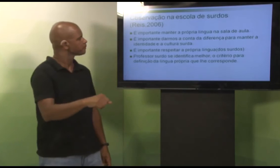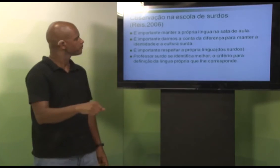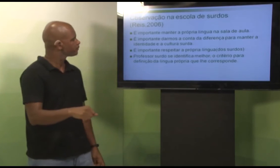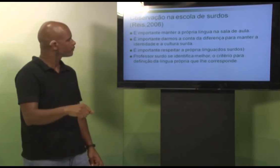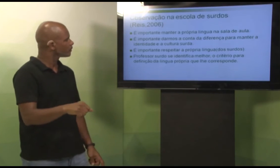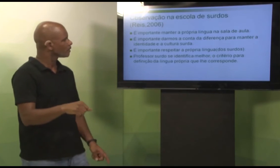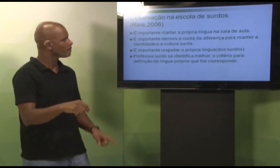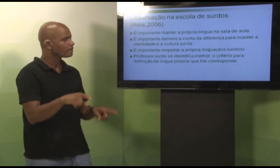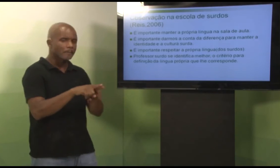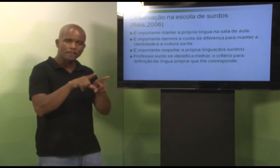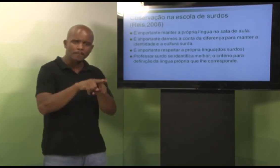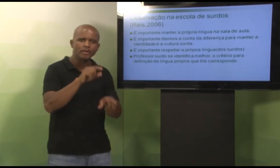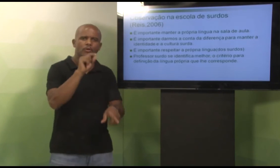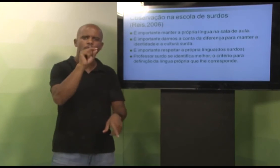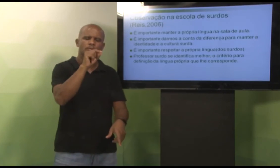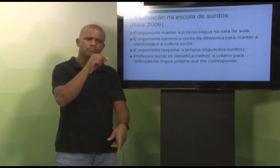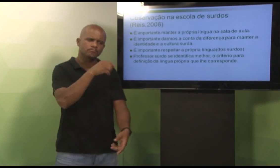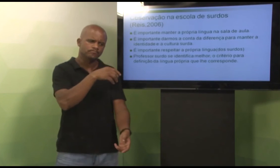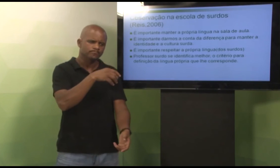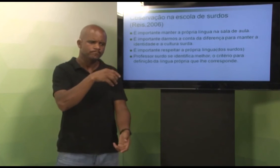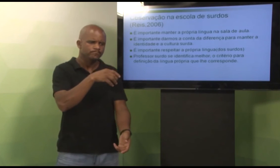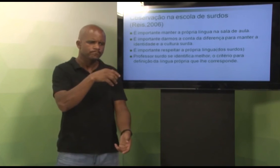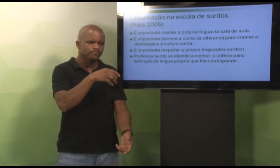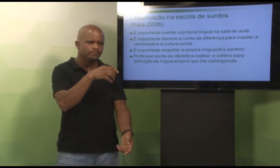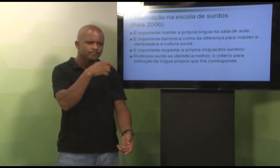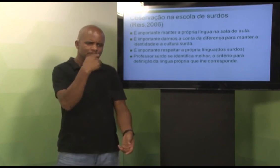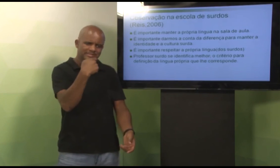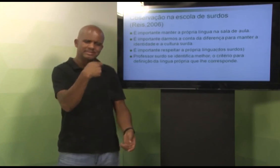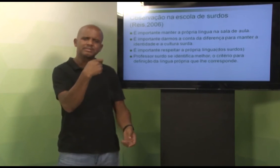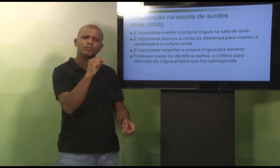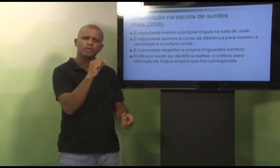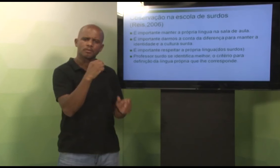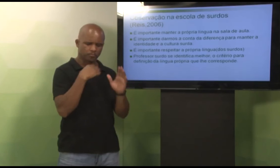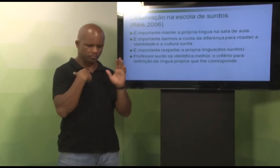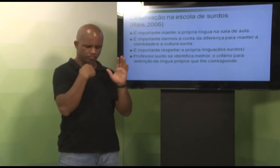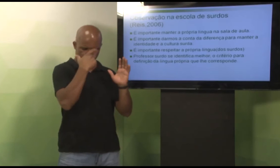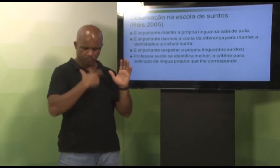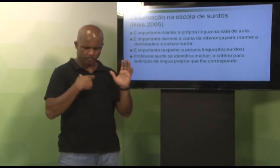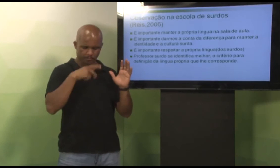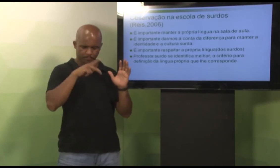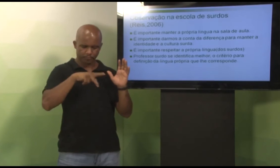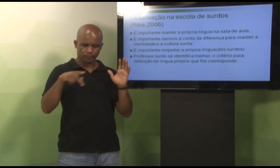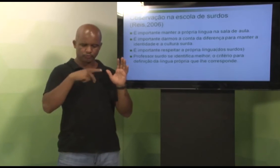de sinais, ela é necessária para que o aluno surdo, ele compreenda ali.